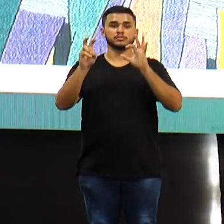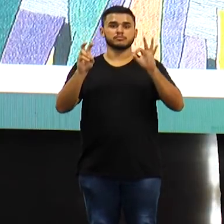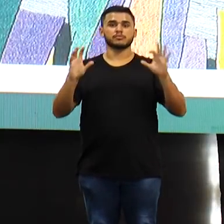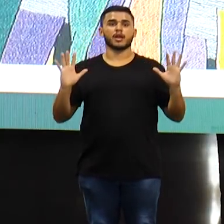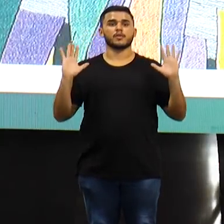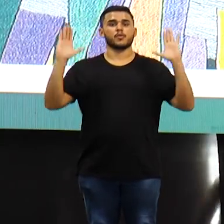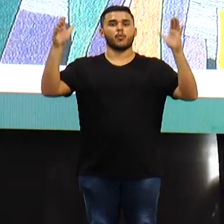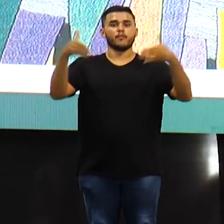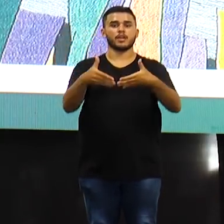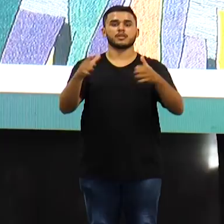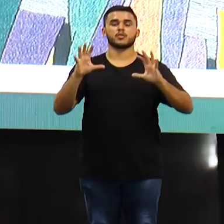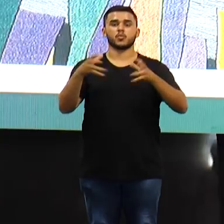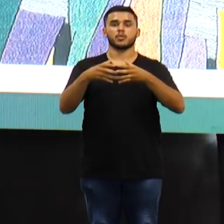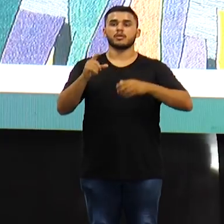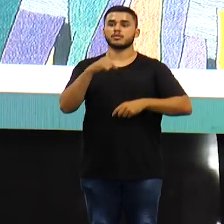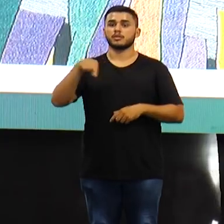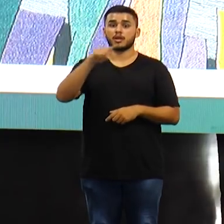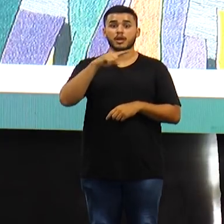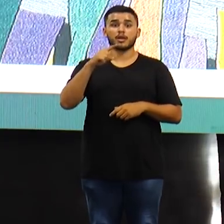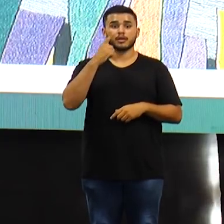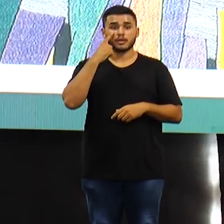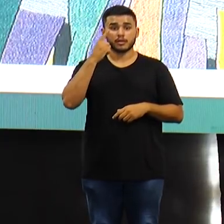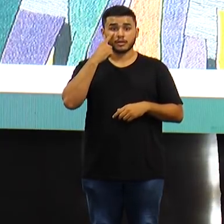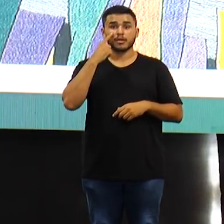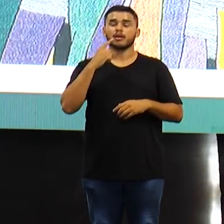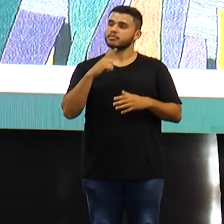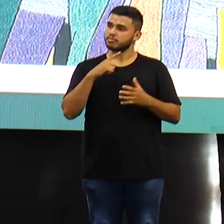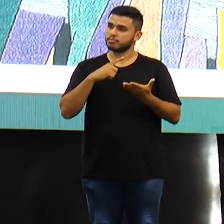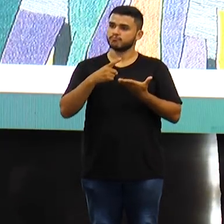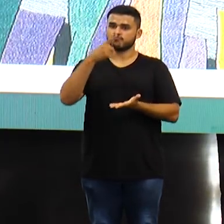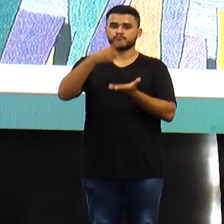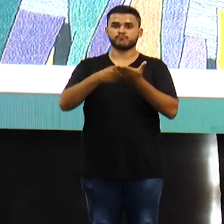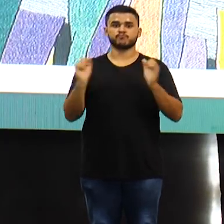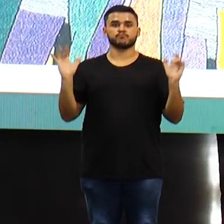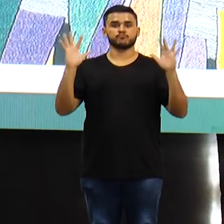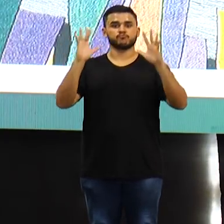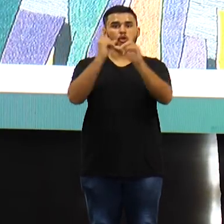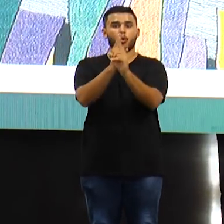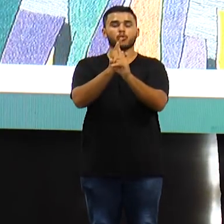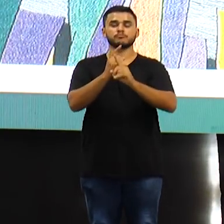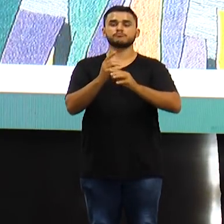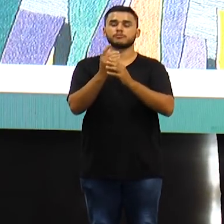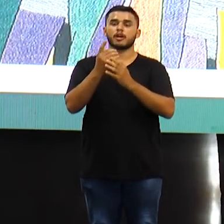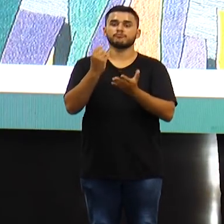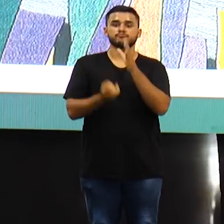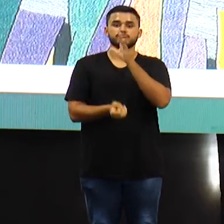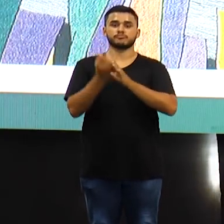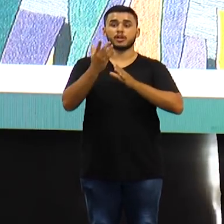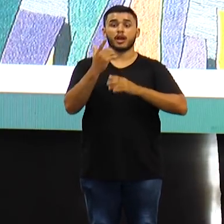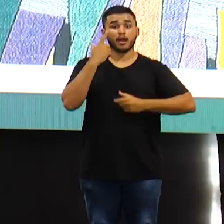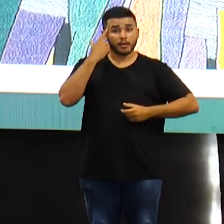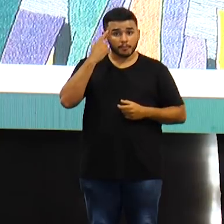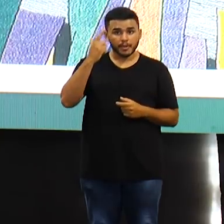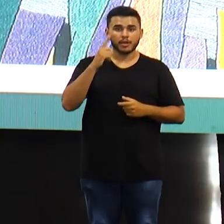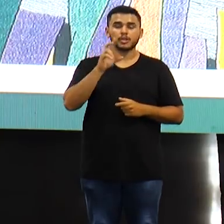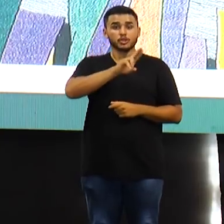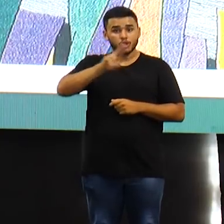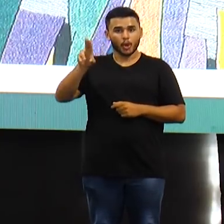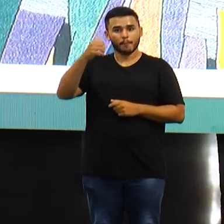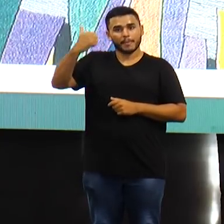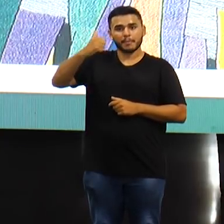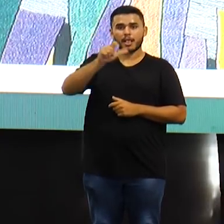na Crimeia. E em outubro de 45 é recriada através do documento de